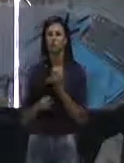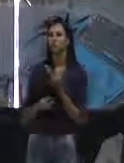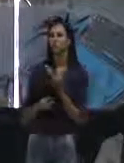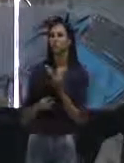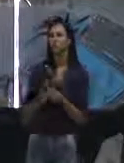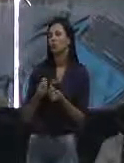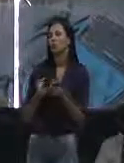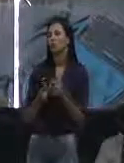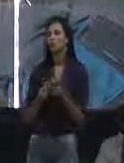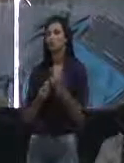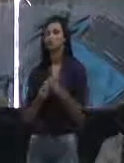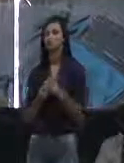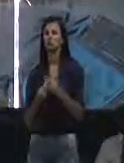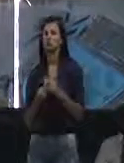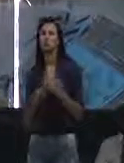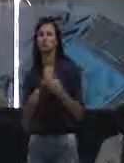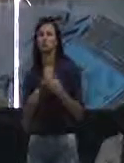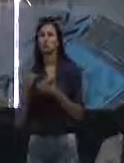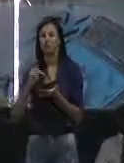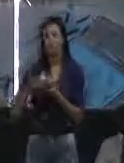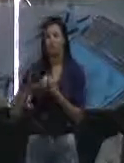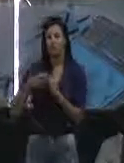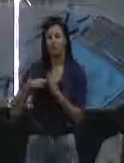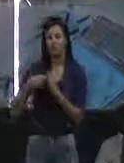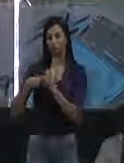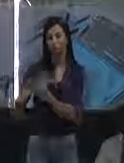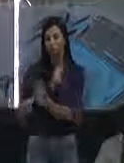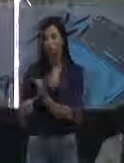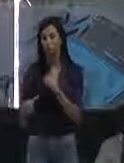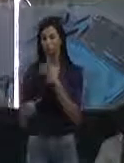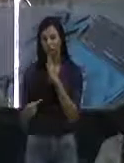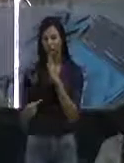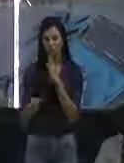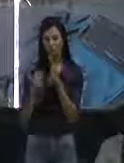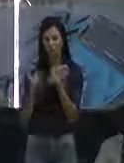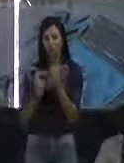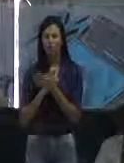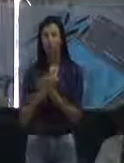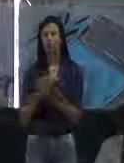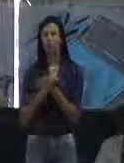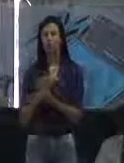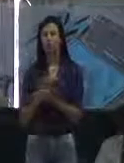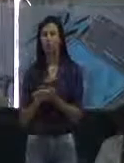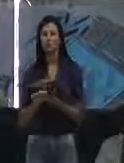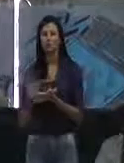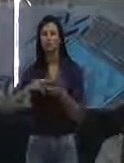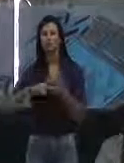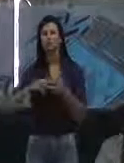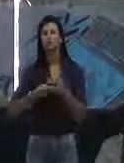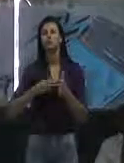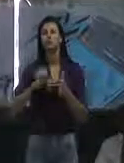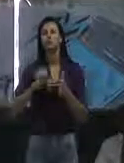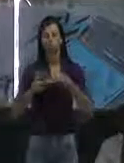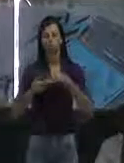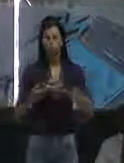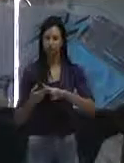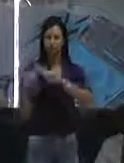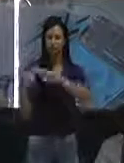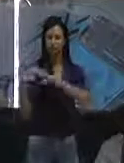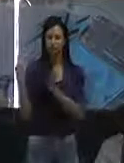elementos comprobatórios, eu não tinha o conhecimento de causa. Isso significa responsabilidade e compromisso